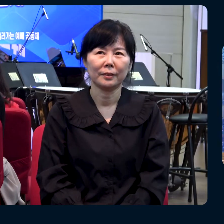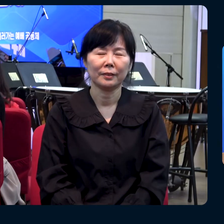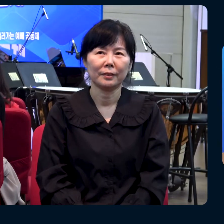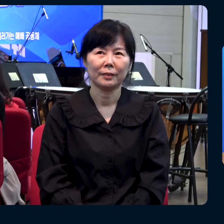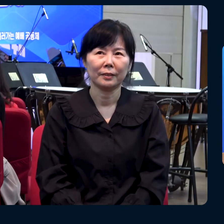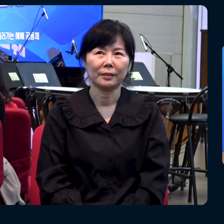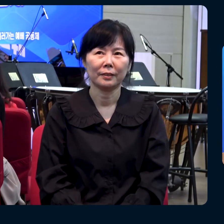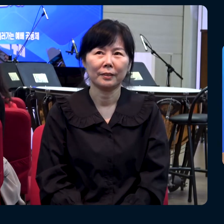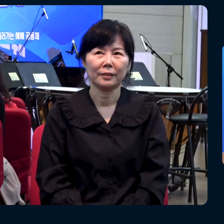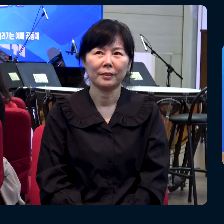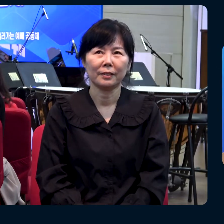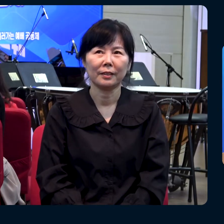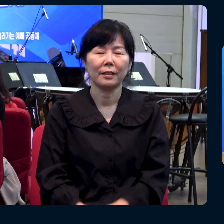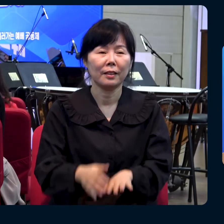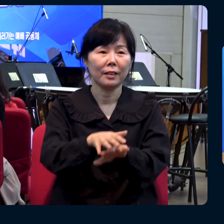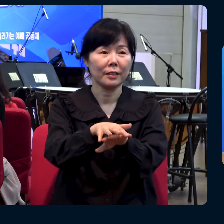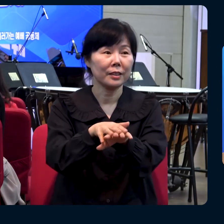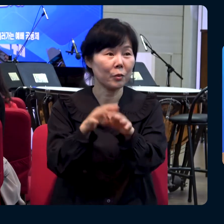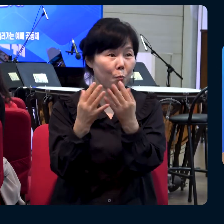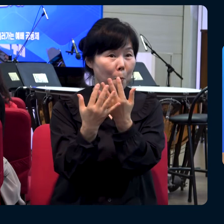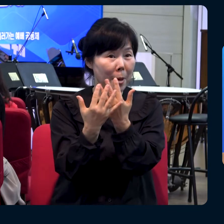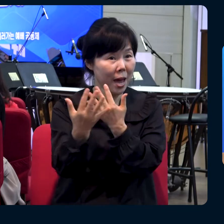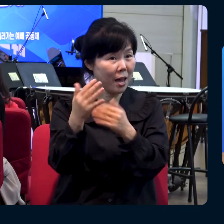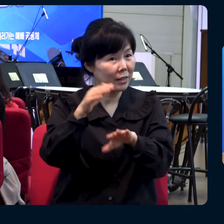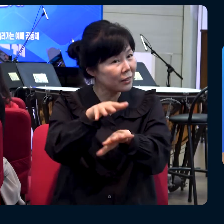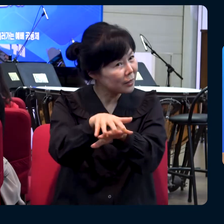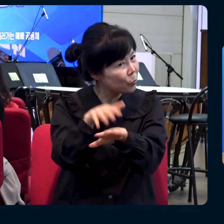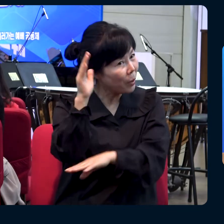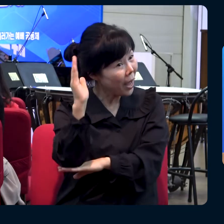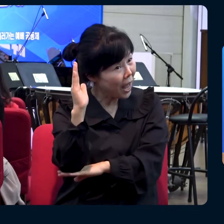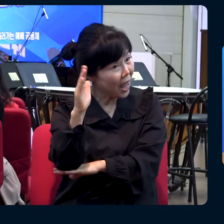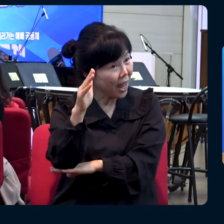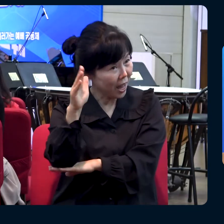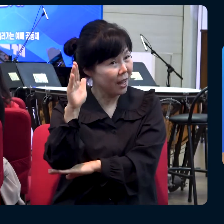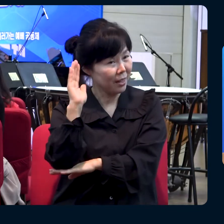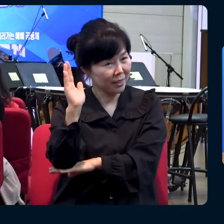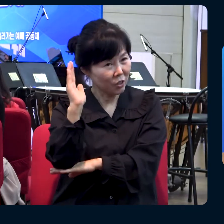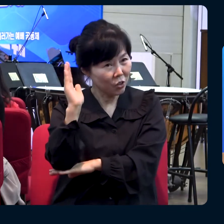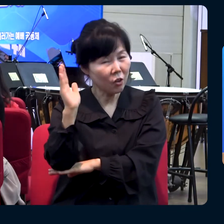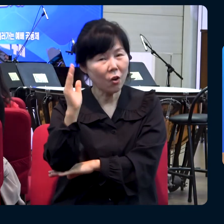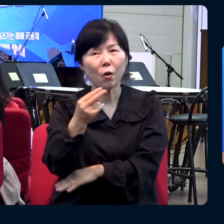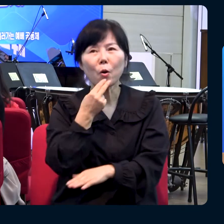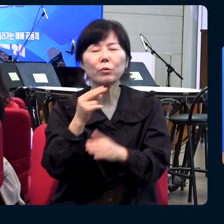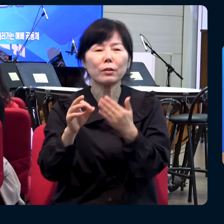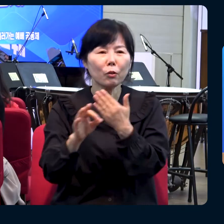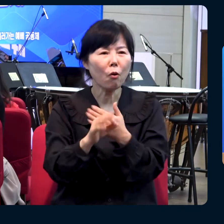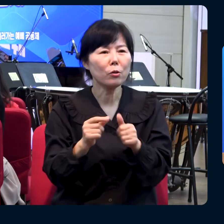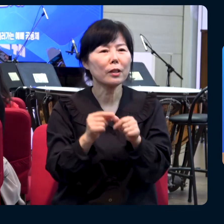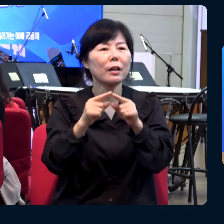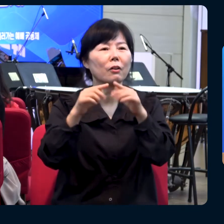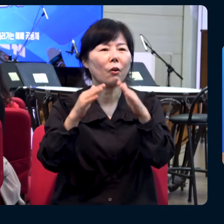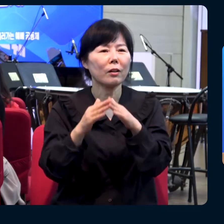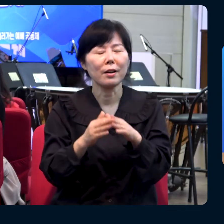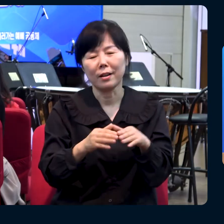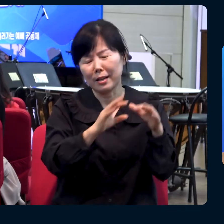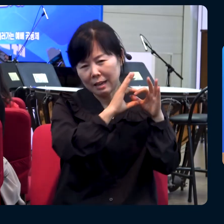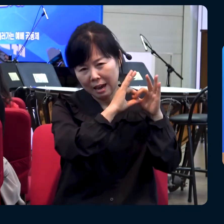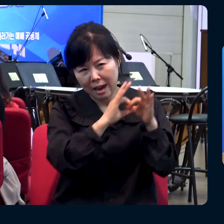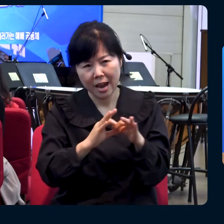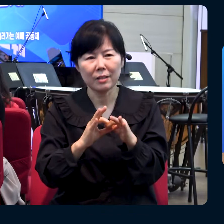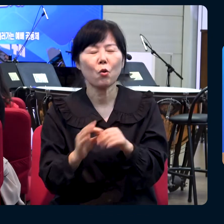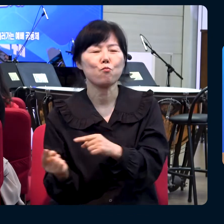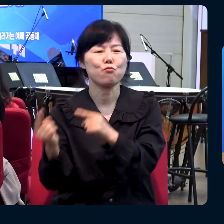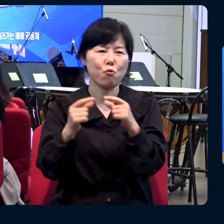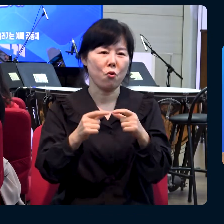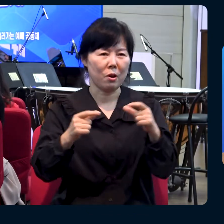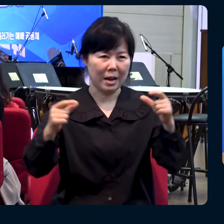이런 집회를 안 해도 매주 부흥에 있는 교회라는 것을 제가 느꼈습니다. 너무나 이런 교회가 한국에 있다는 것이